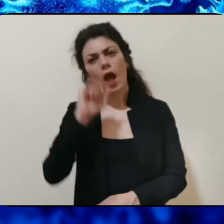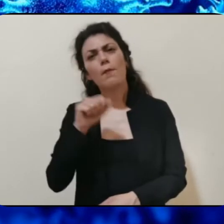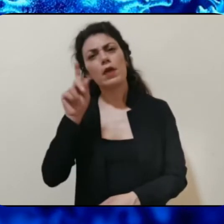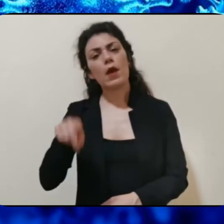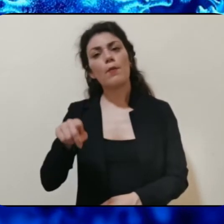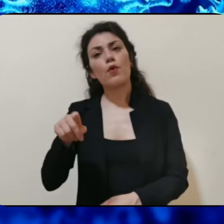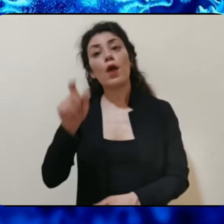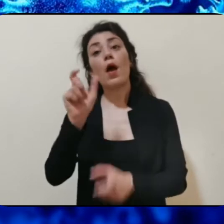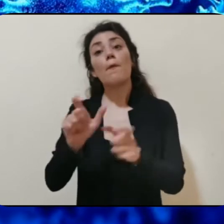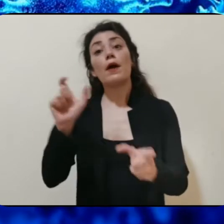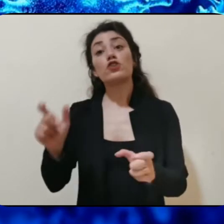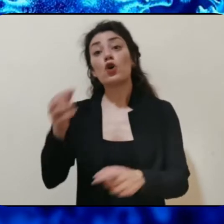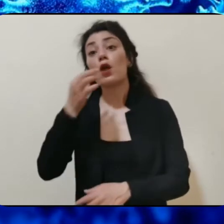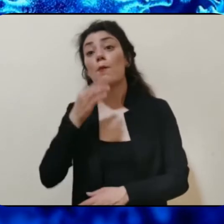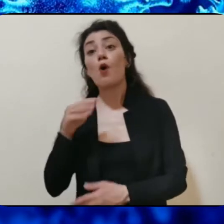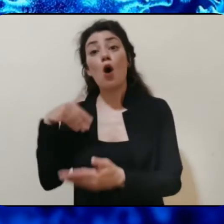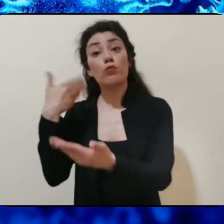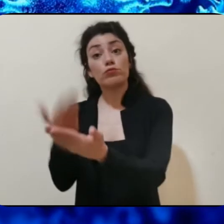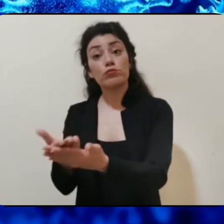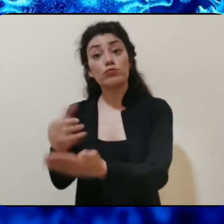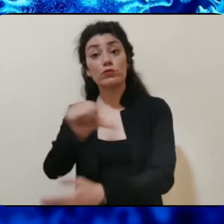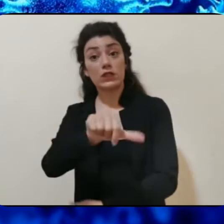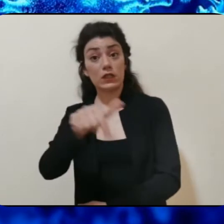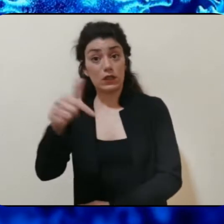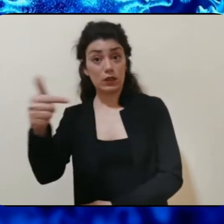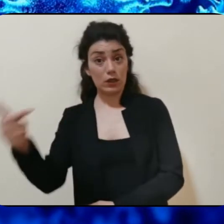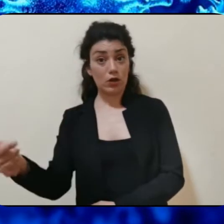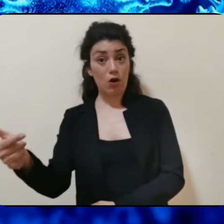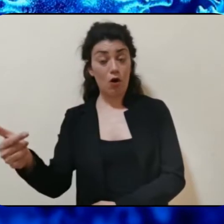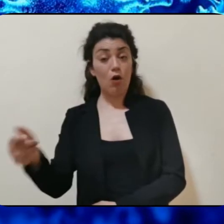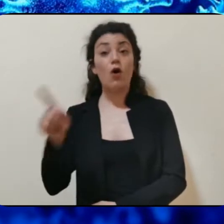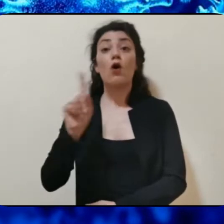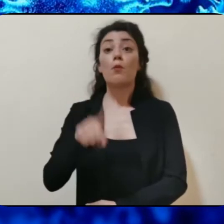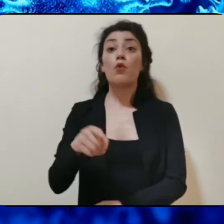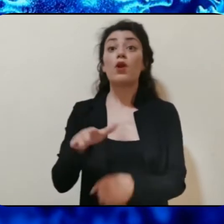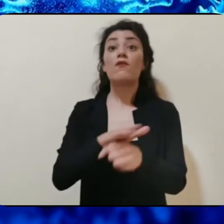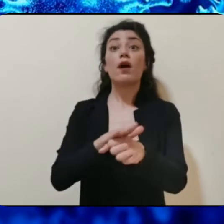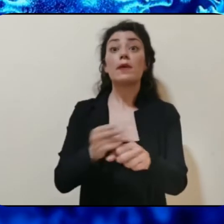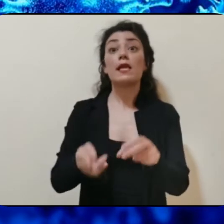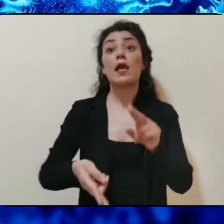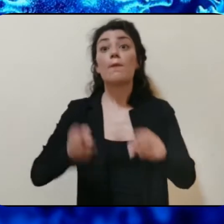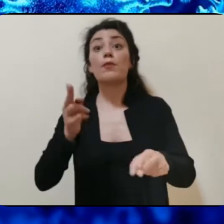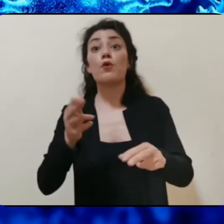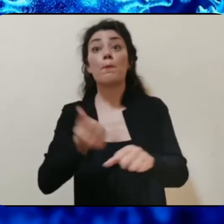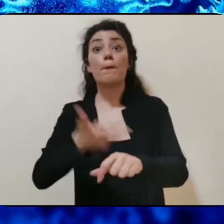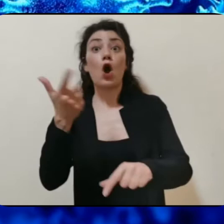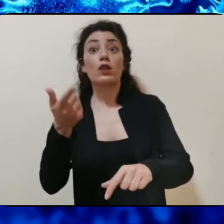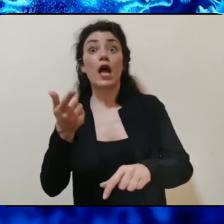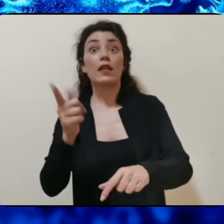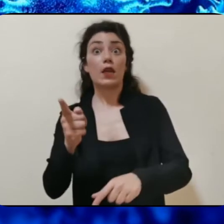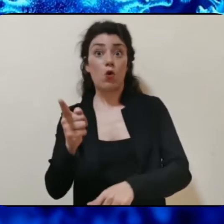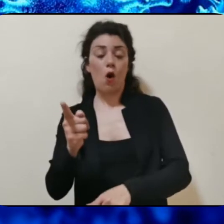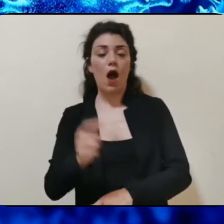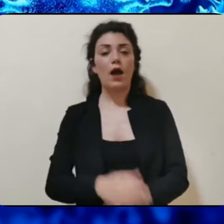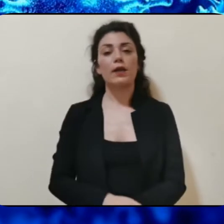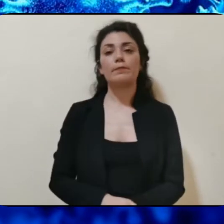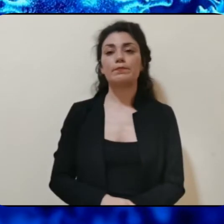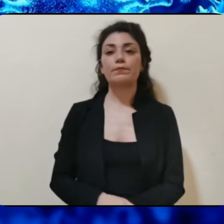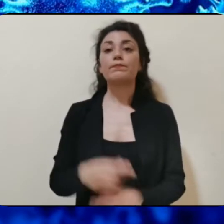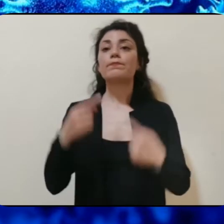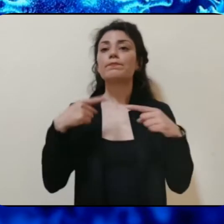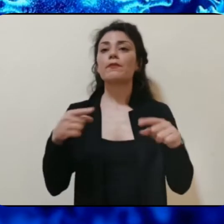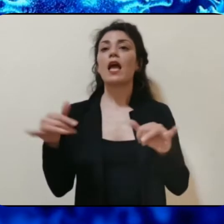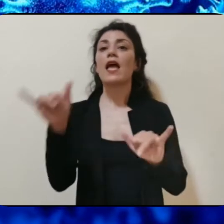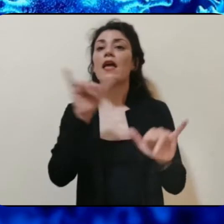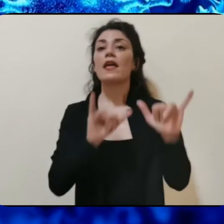e capire bene quali sono i soggetti beneficiari che appunto in via prioritaria hanno diritto al beneficio. Volevo dare anche dei